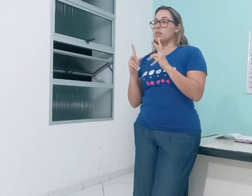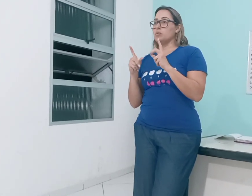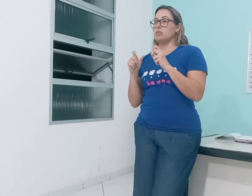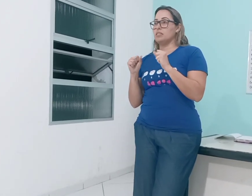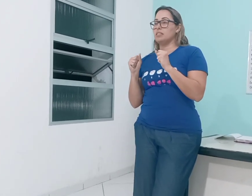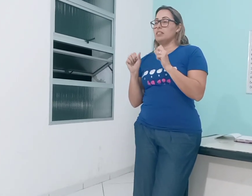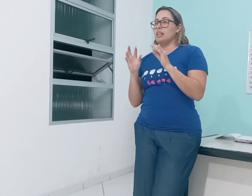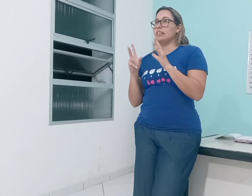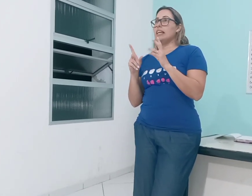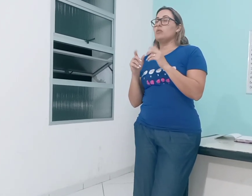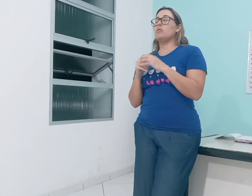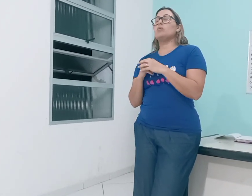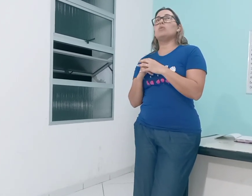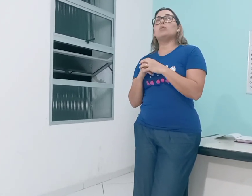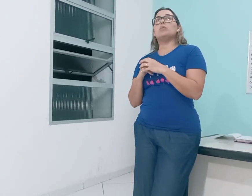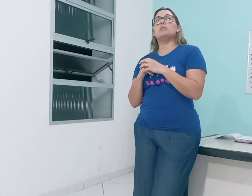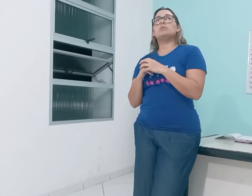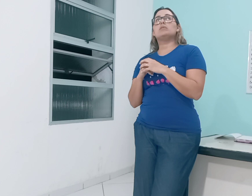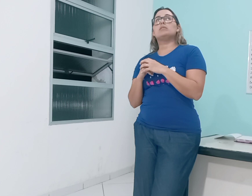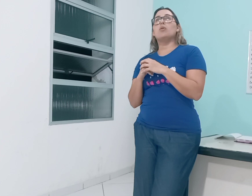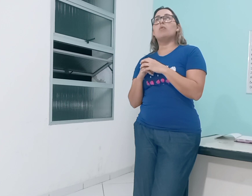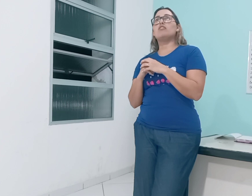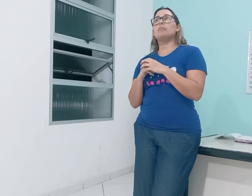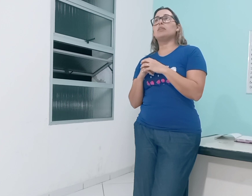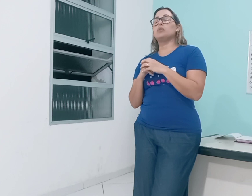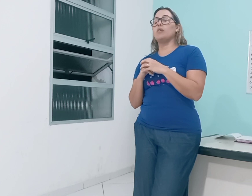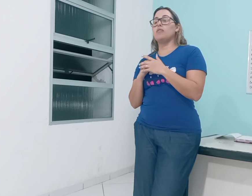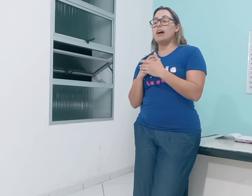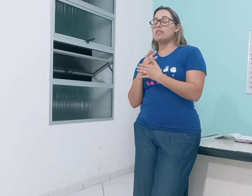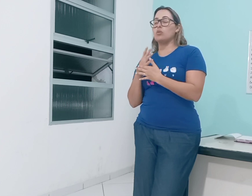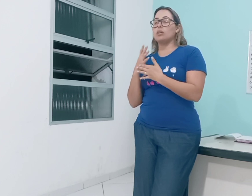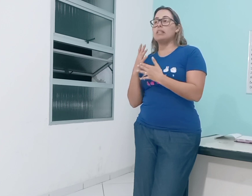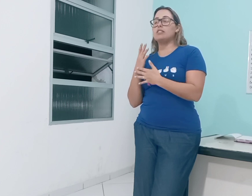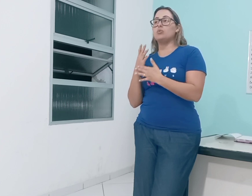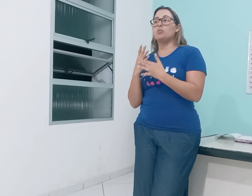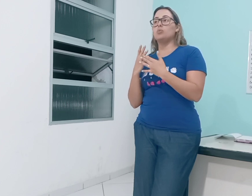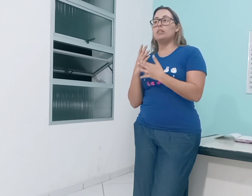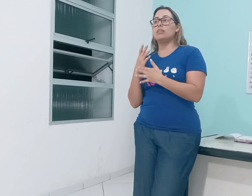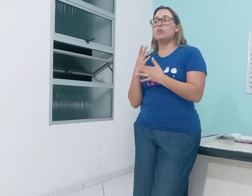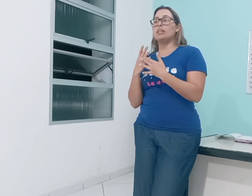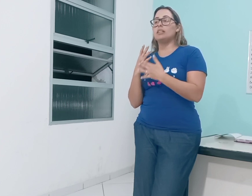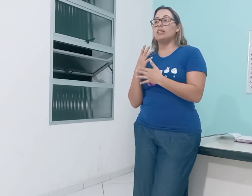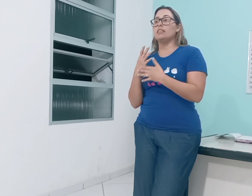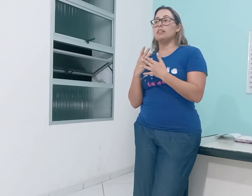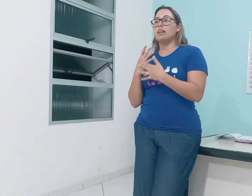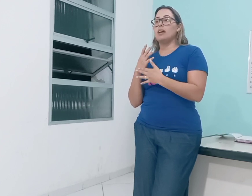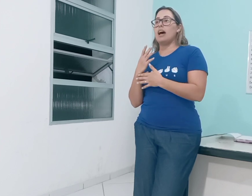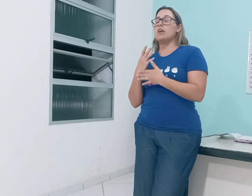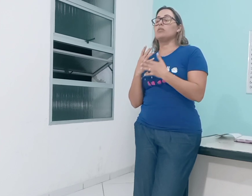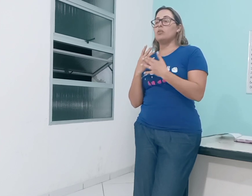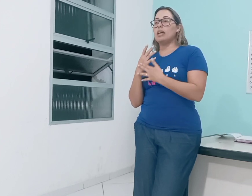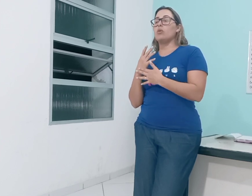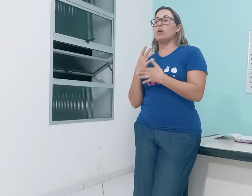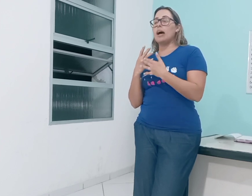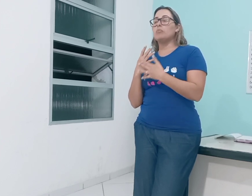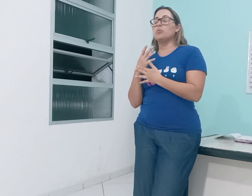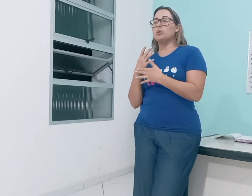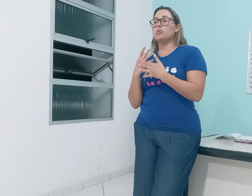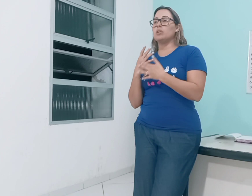mesmo. Tem um movimento que eu faço que eu também sinto muita dor aqui. Aí eu tenho que alongar muito antes